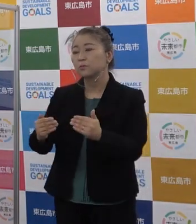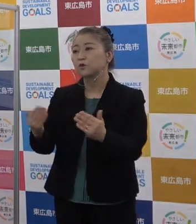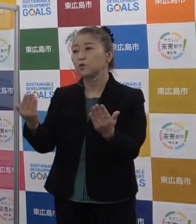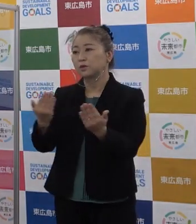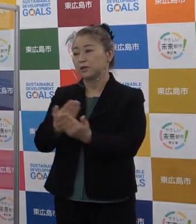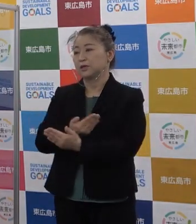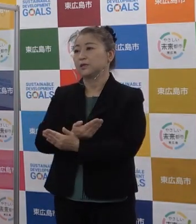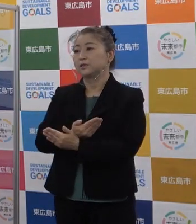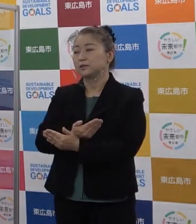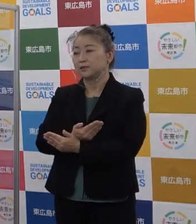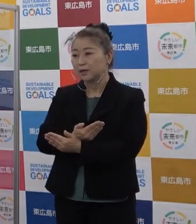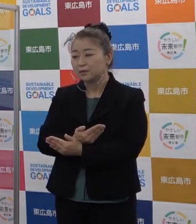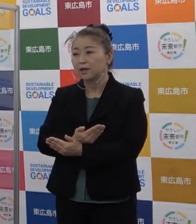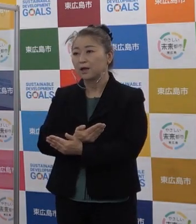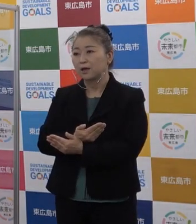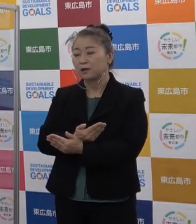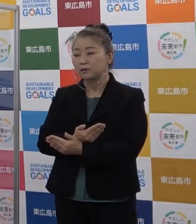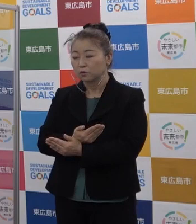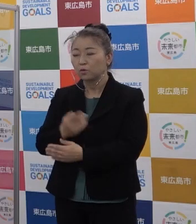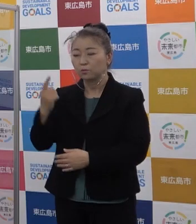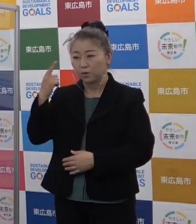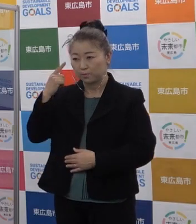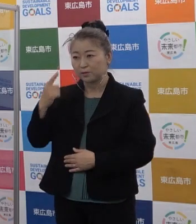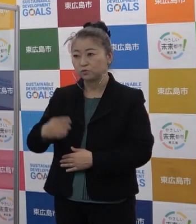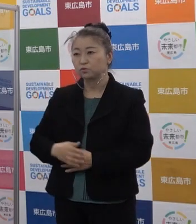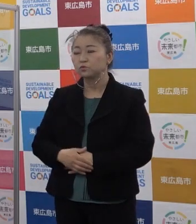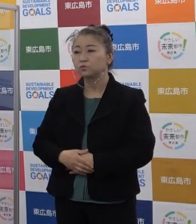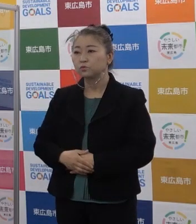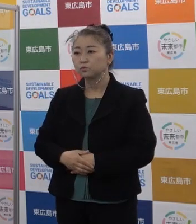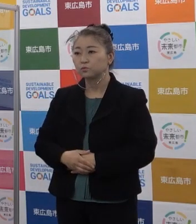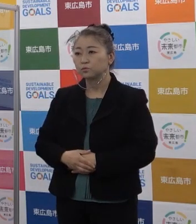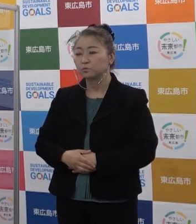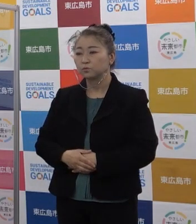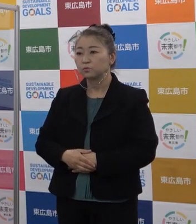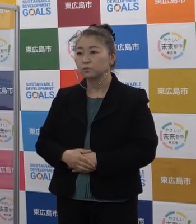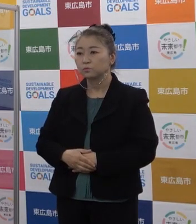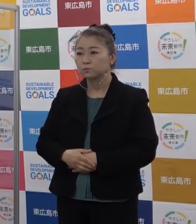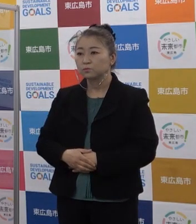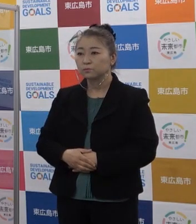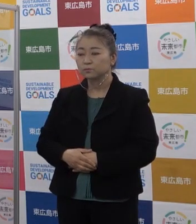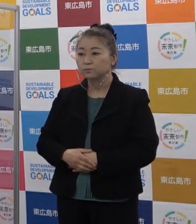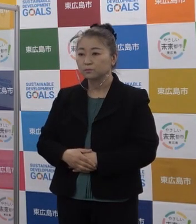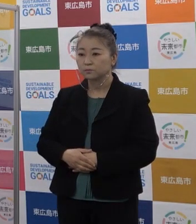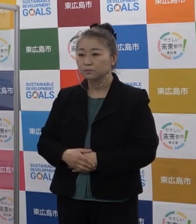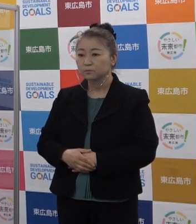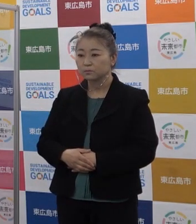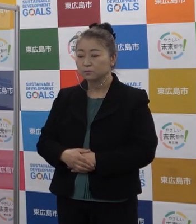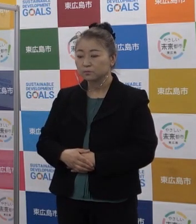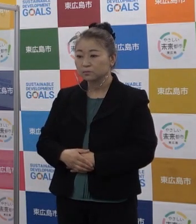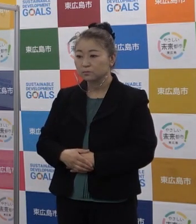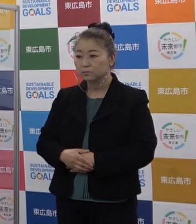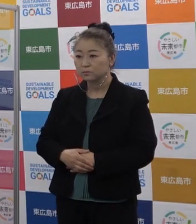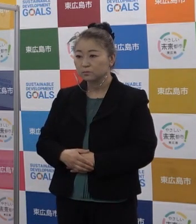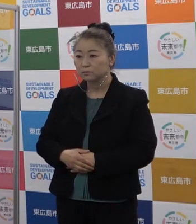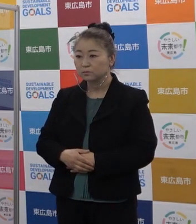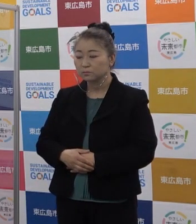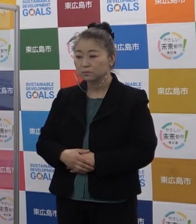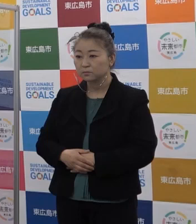には使いやすい、そのようなホームページになったのではないかというふうに思います。